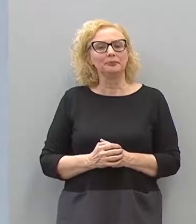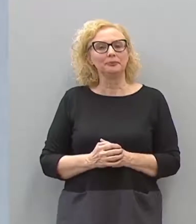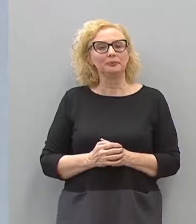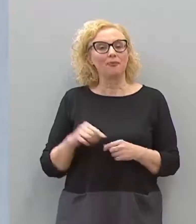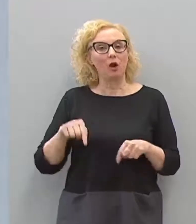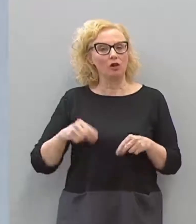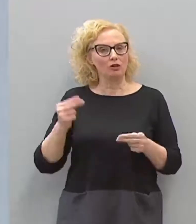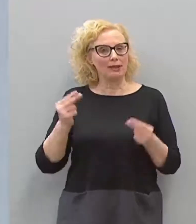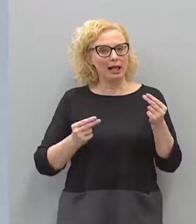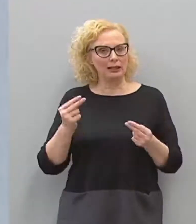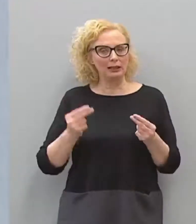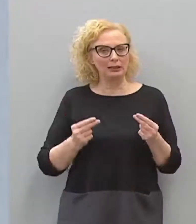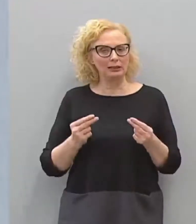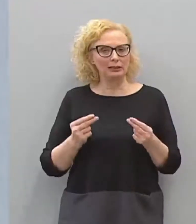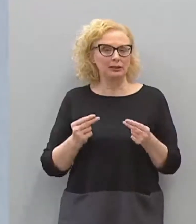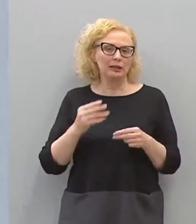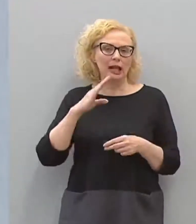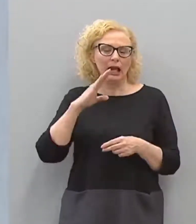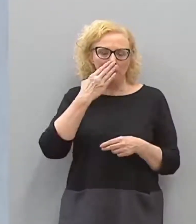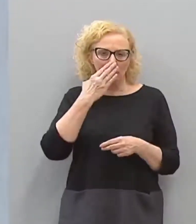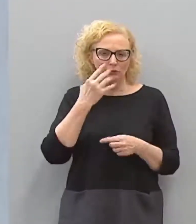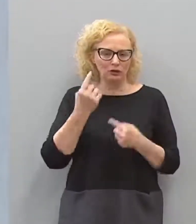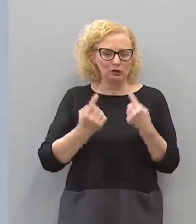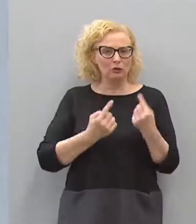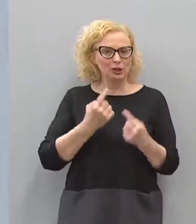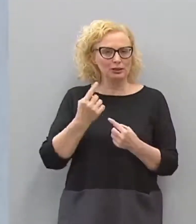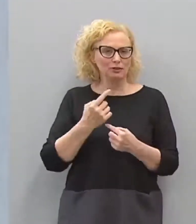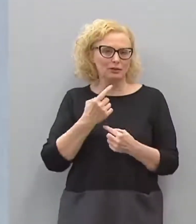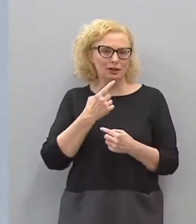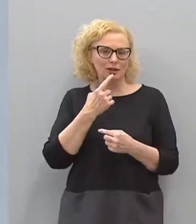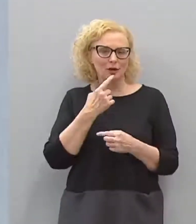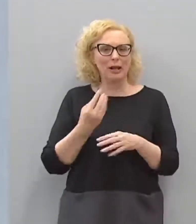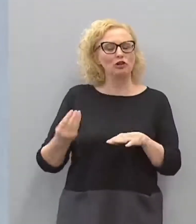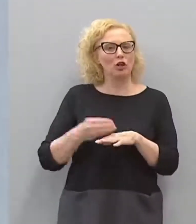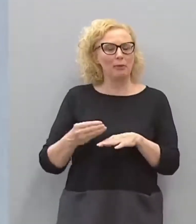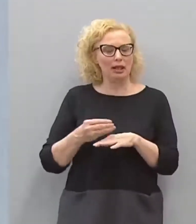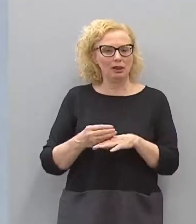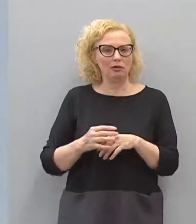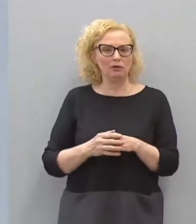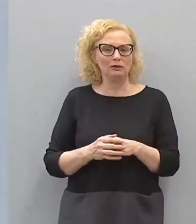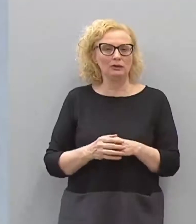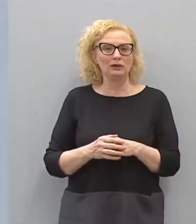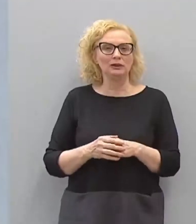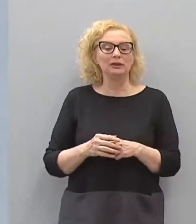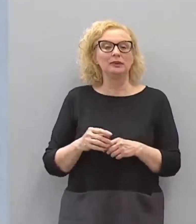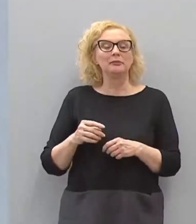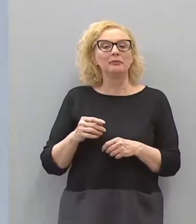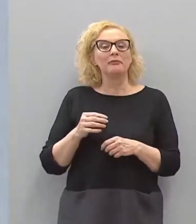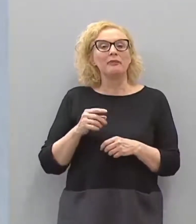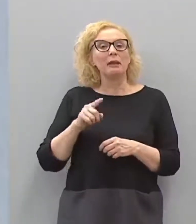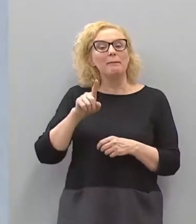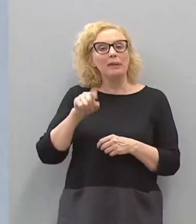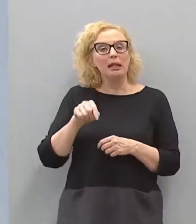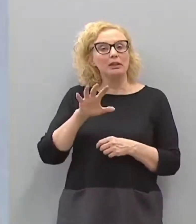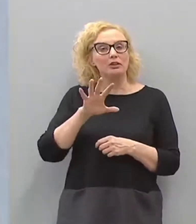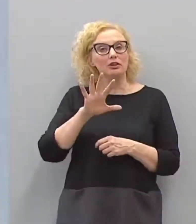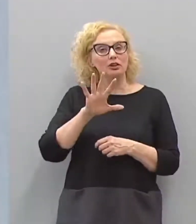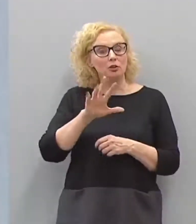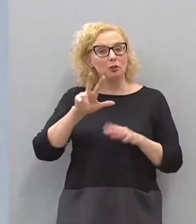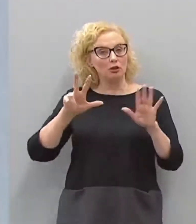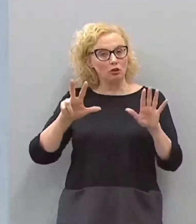oggi visto che approfitta del momento per aggiornare e sono stati effettuati 1058